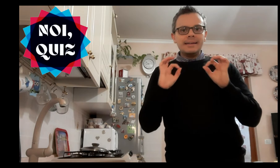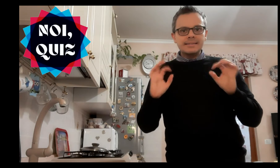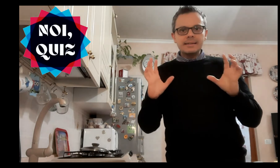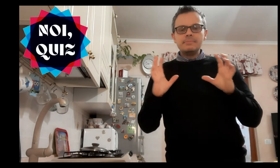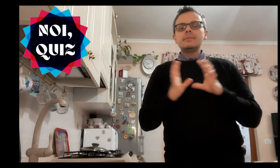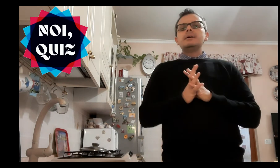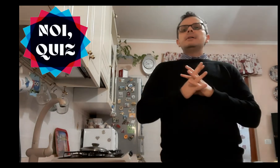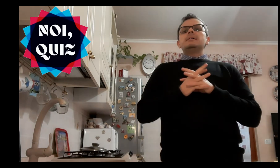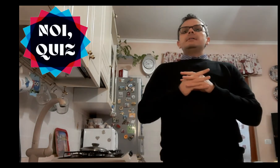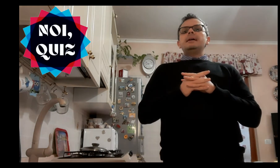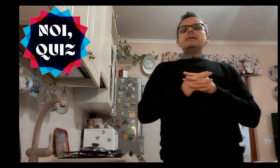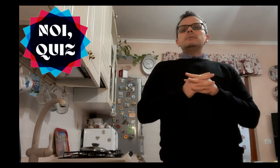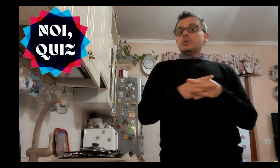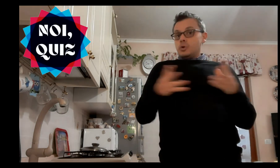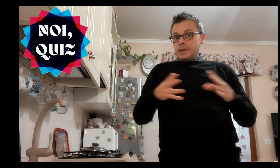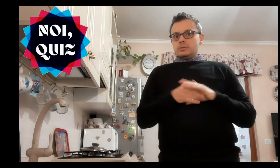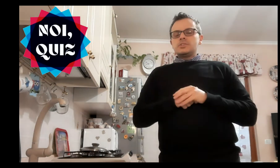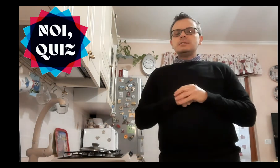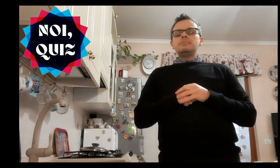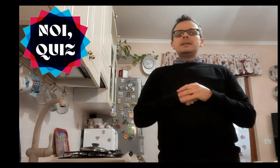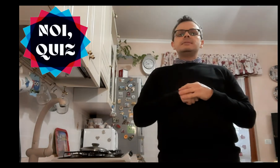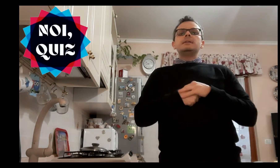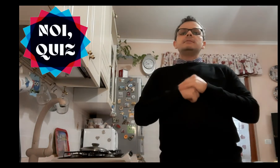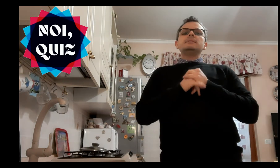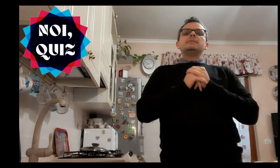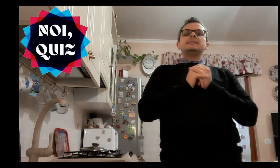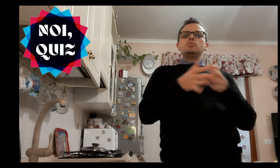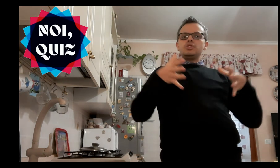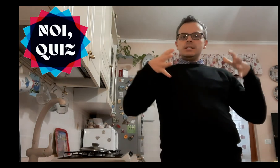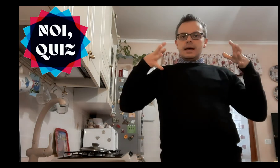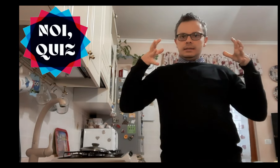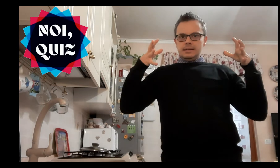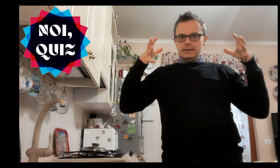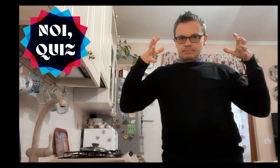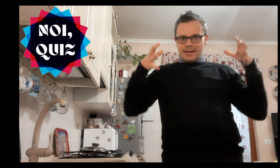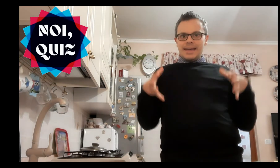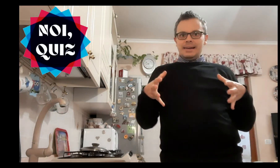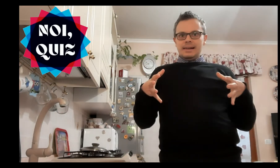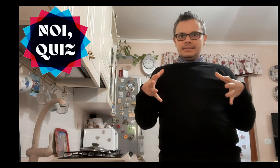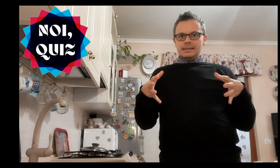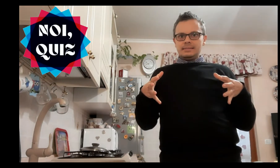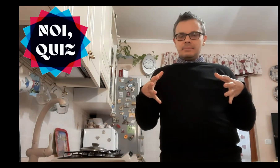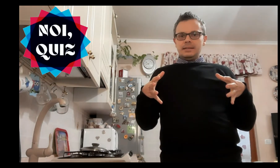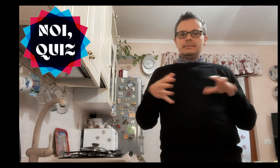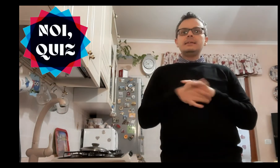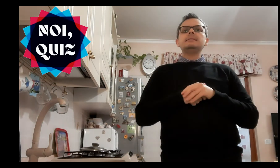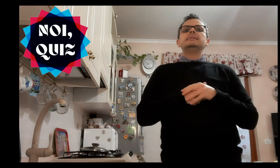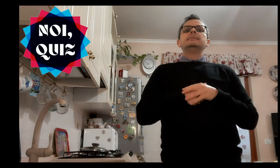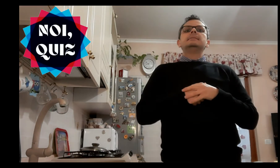barese che ho scoperto recentemente, si cucina in padella direttamente e